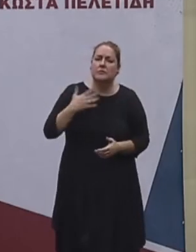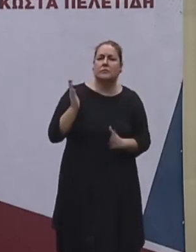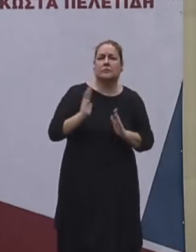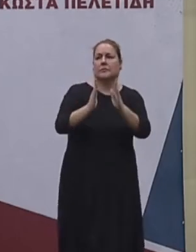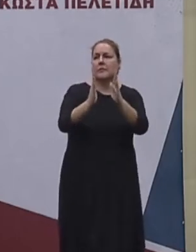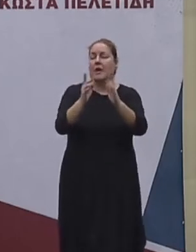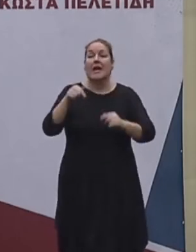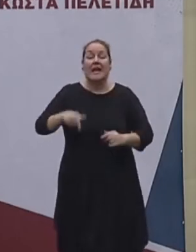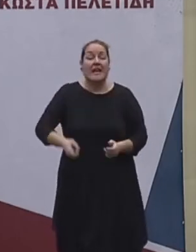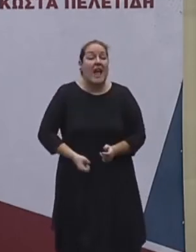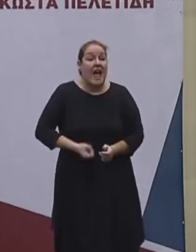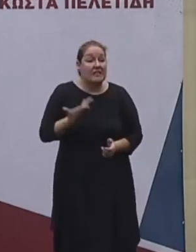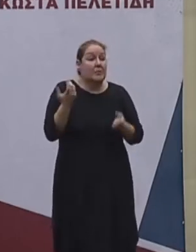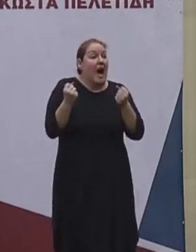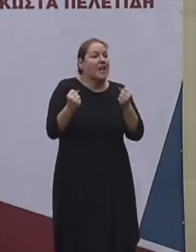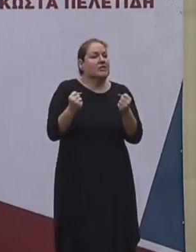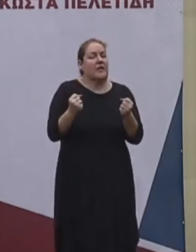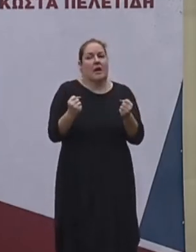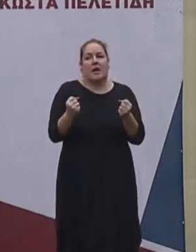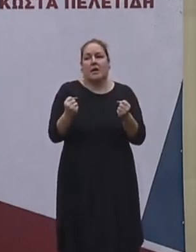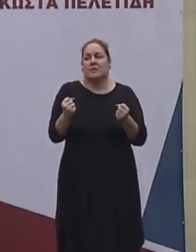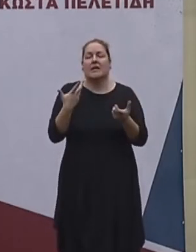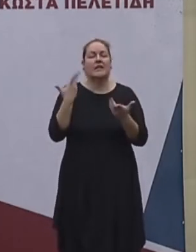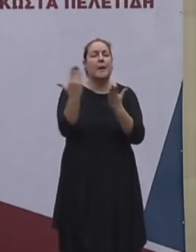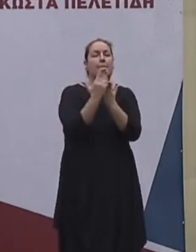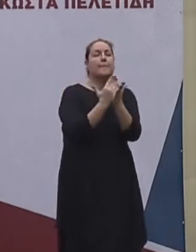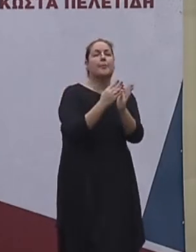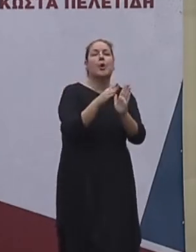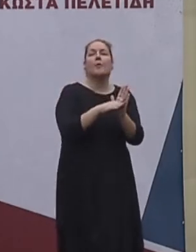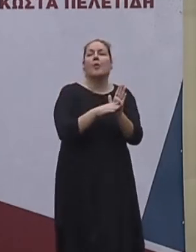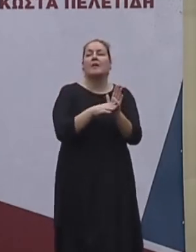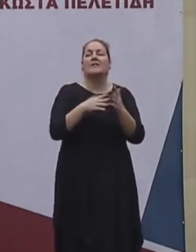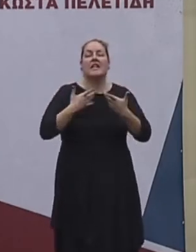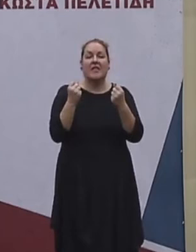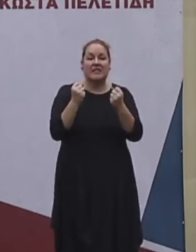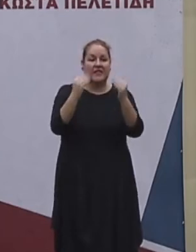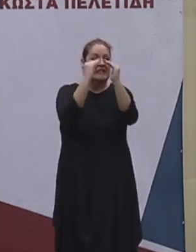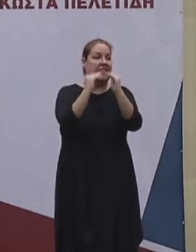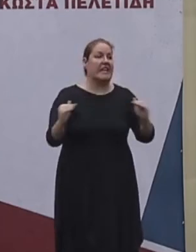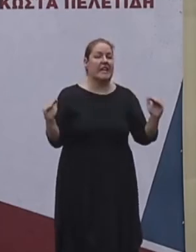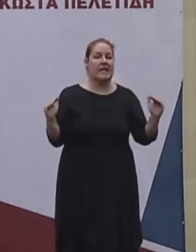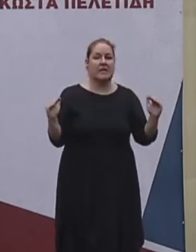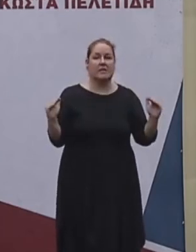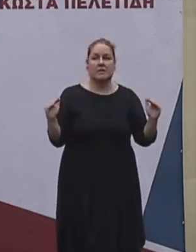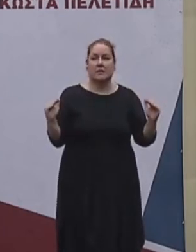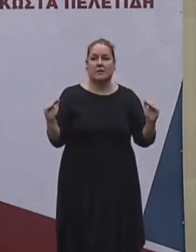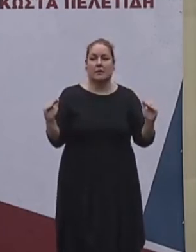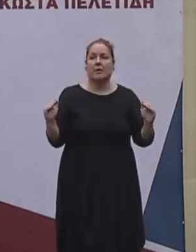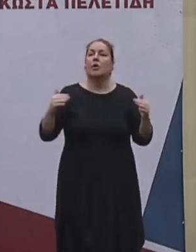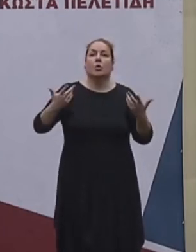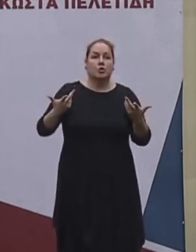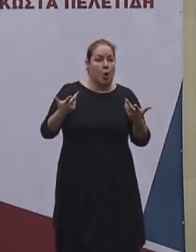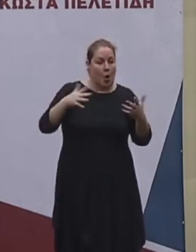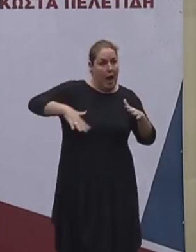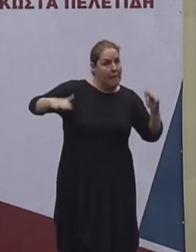αξιοπρεπώς, είναι το αίσθημα της ασφάλειας και προϋπόθεση του οποίου είναι η διασφάλιση της ειρήνης, τόσο στο στενό όσο